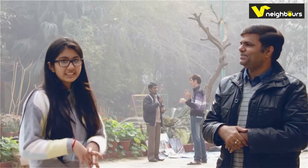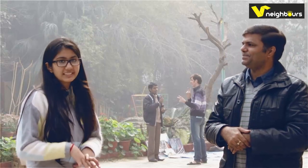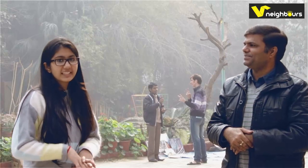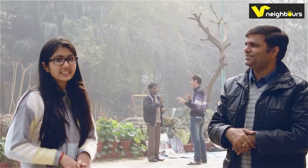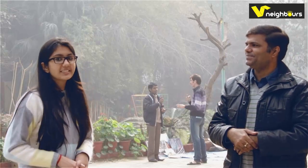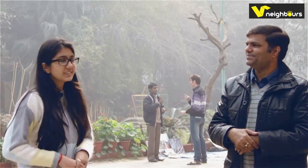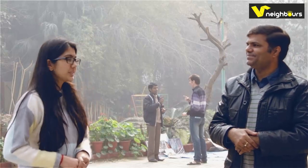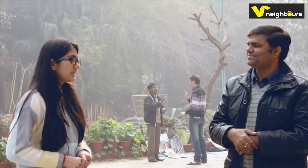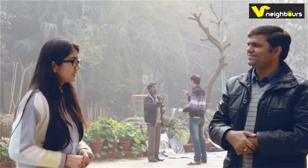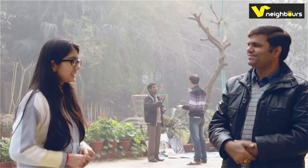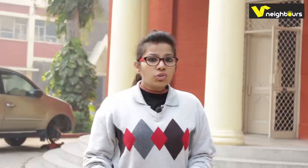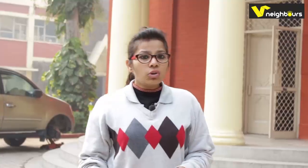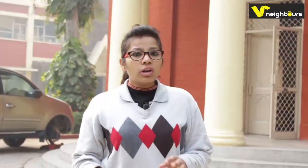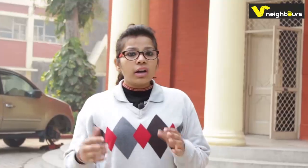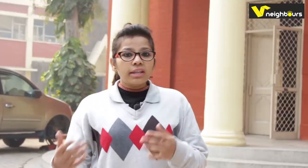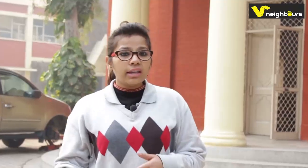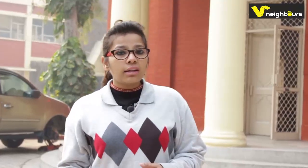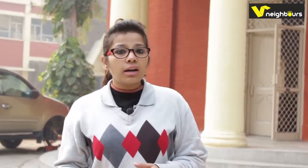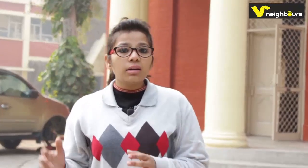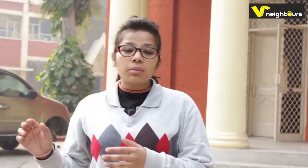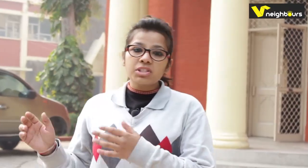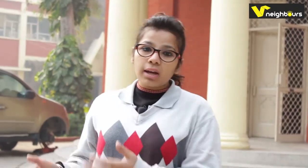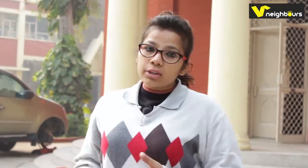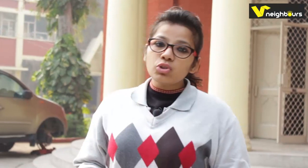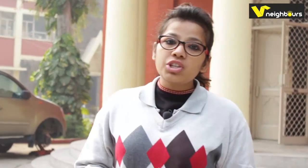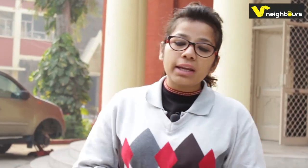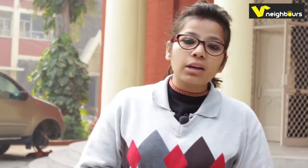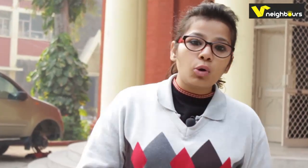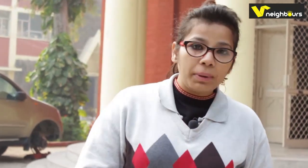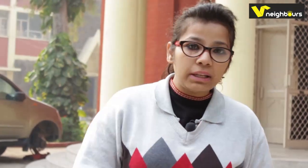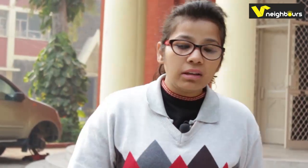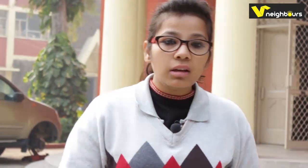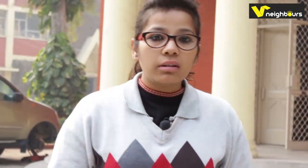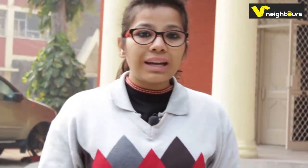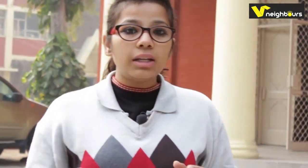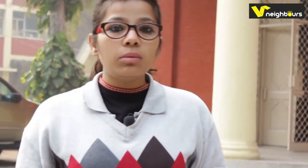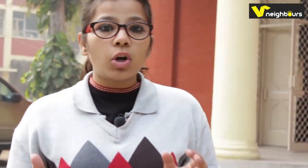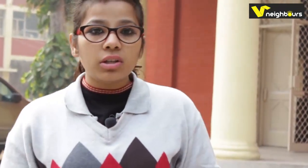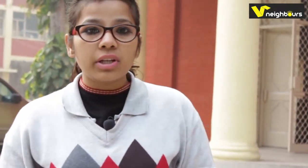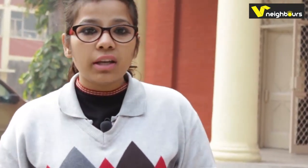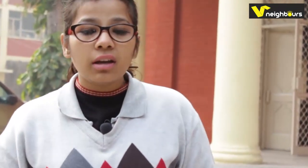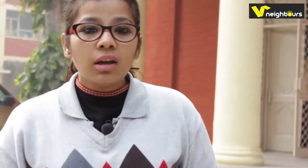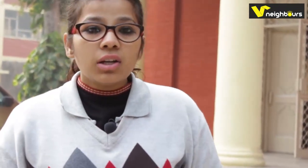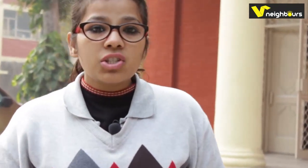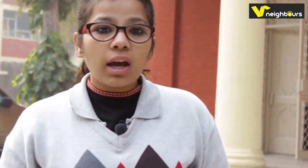He's saying. So that's what he feels. So, ये था Mr. Anuj Jain का opinion regarding model rake, जहाँ